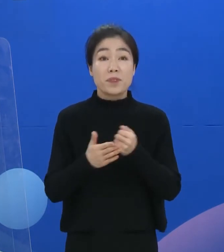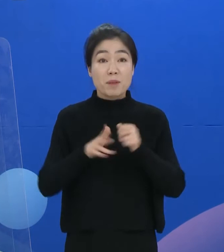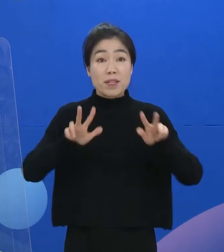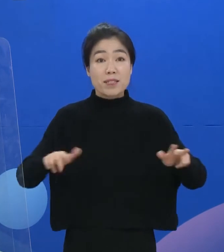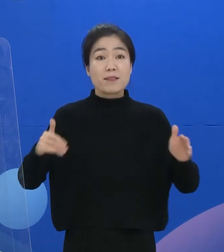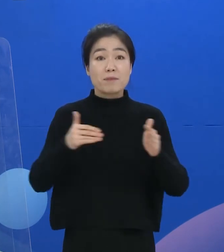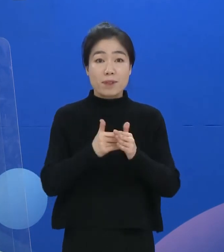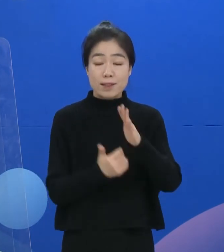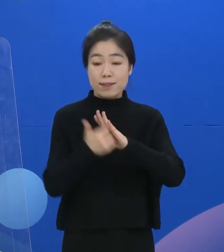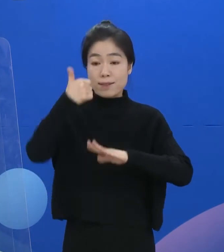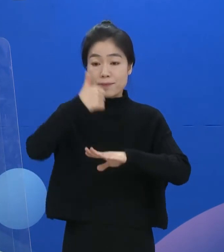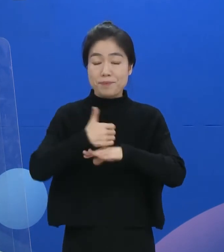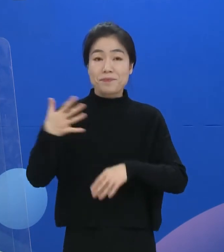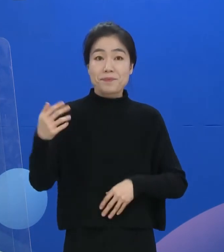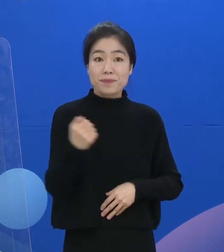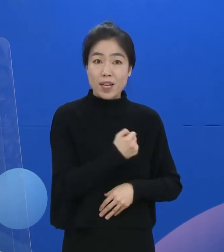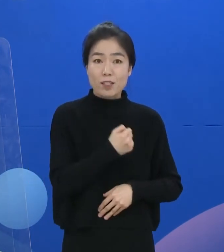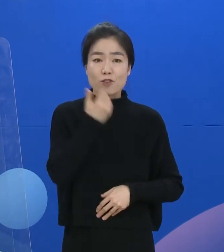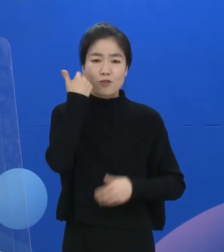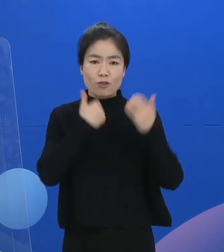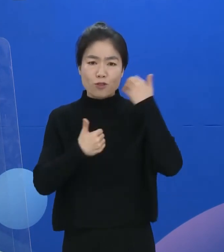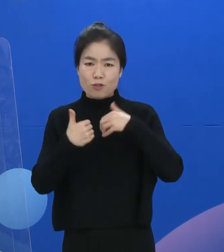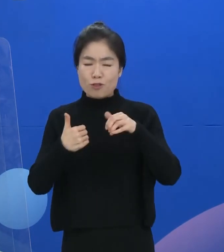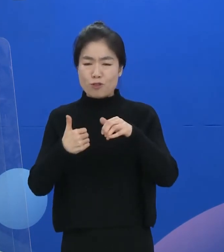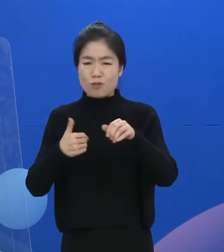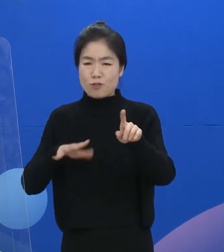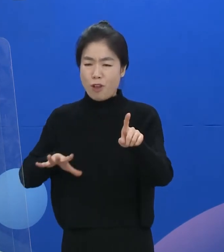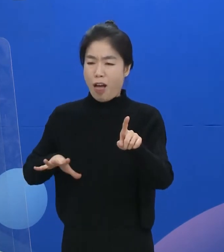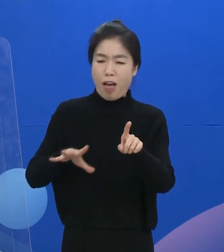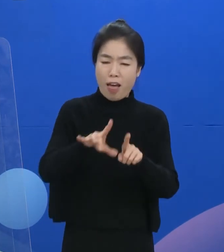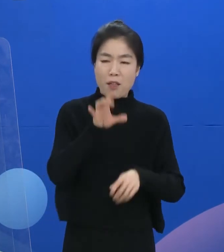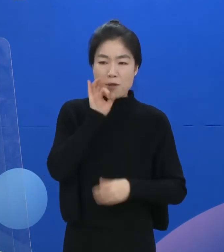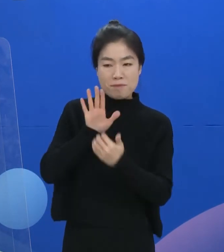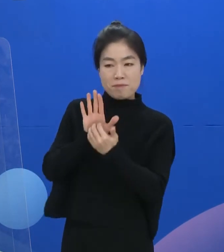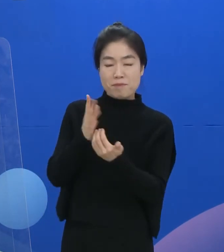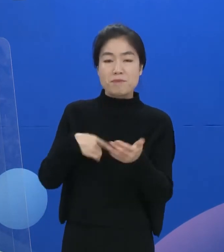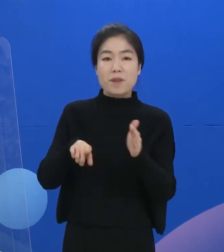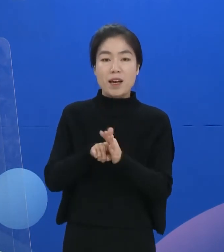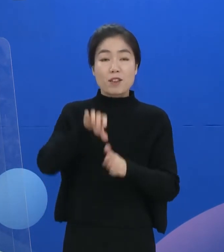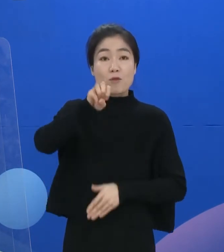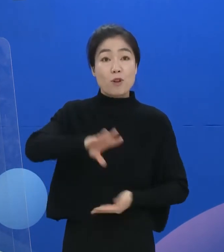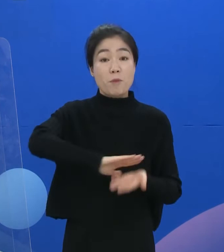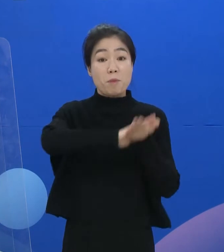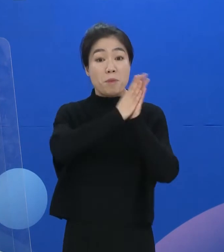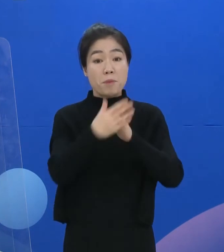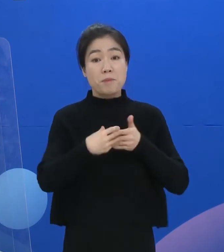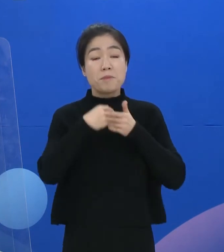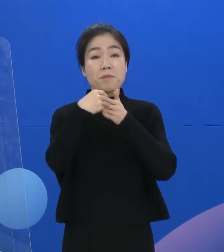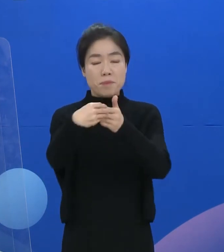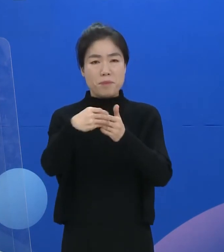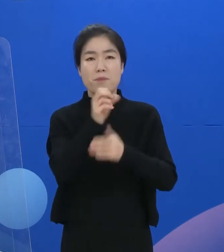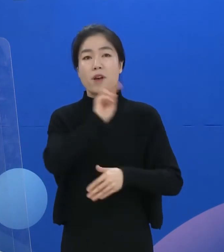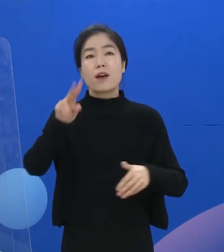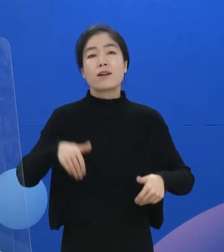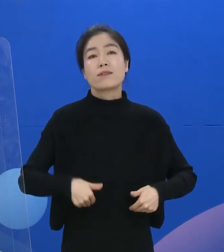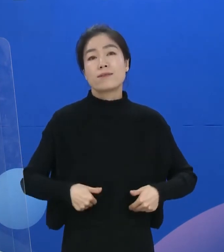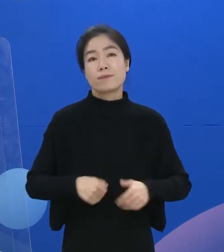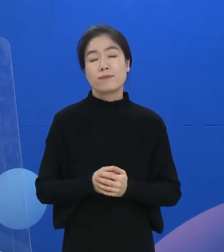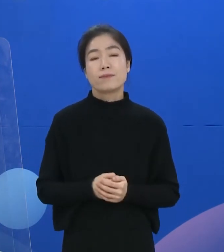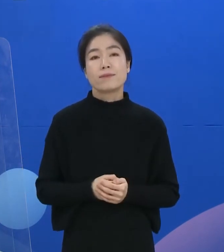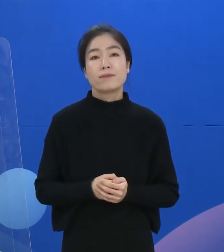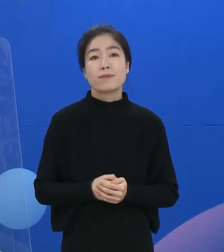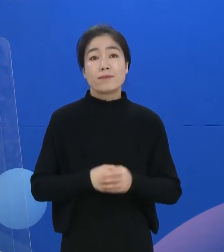국내도시들로부터 추월당할 수 있는 상황입니다 지금까지의 성과를 바탕으로 누구도 따라올